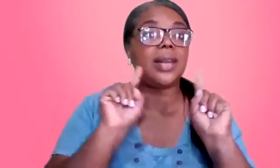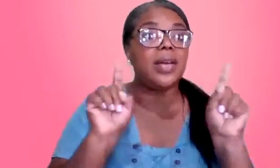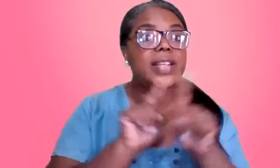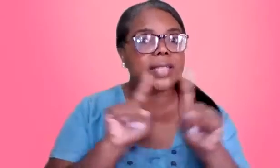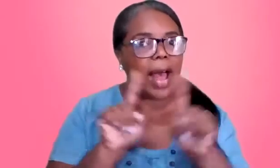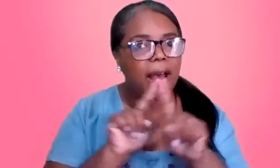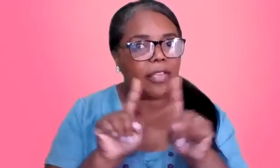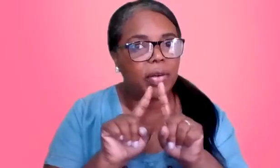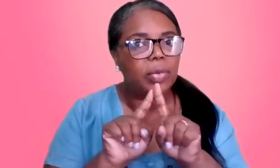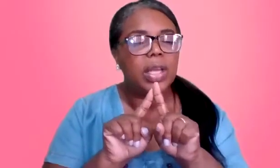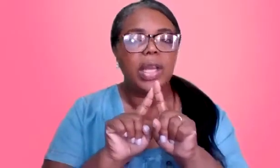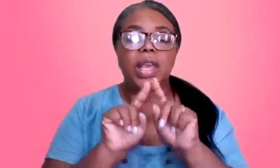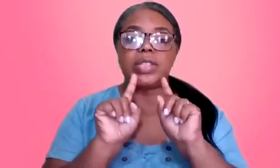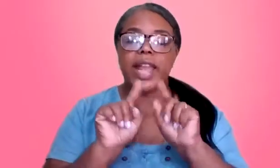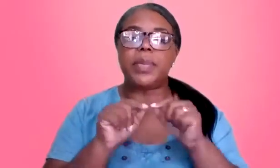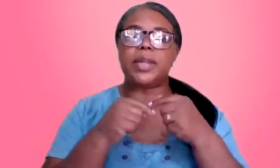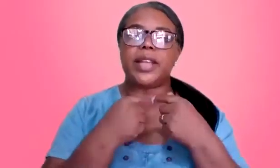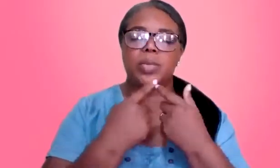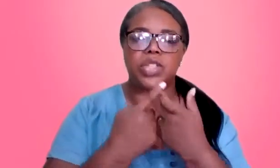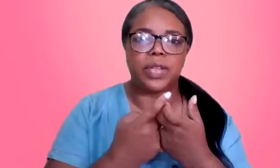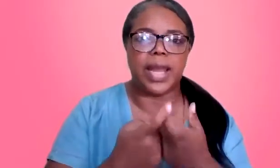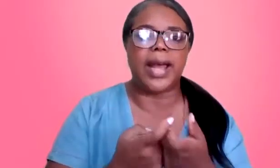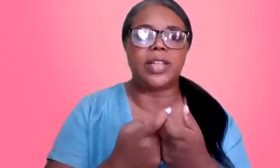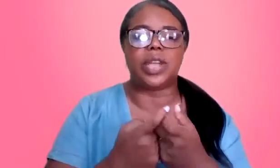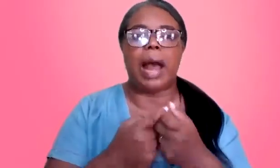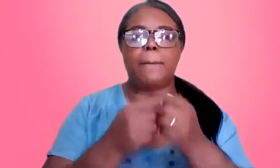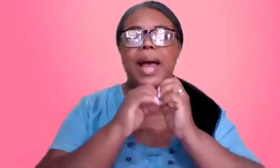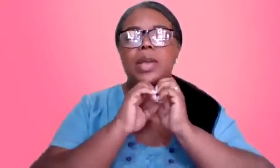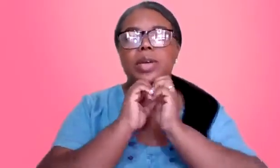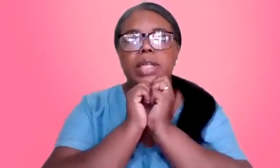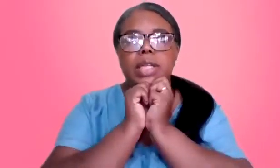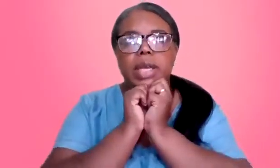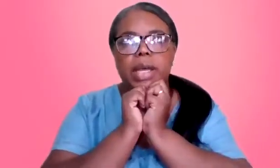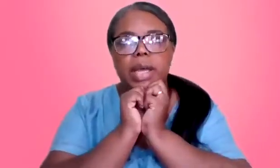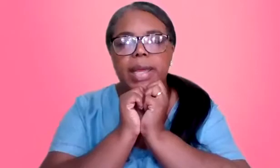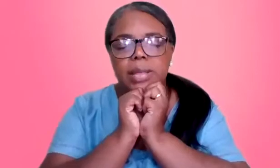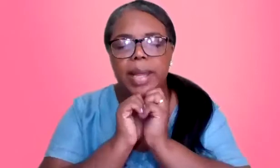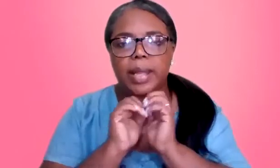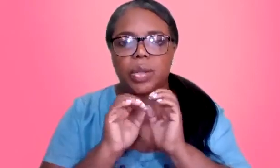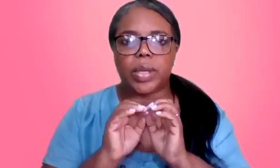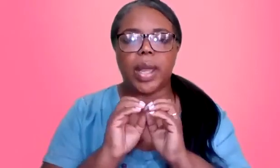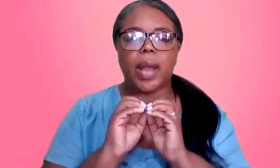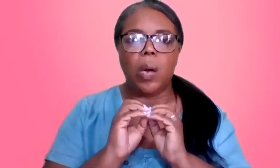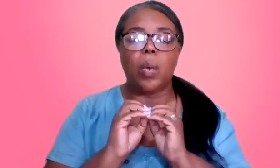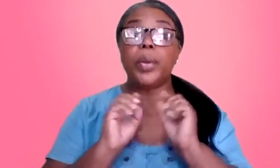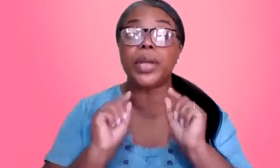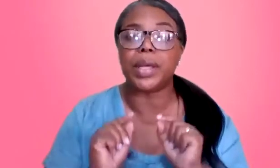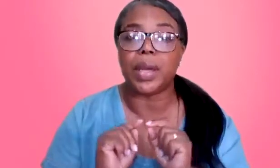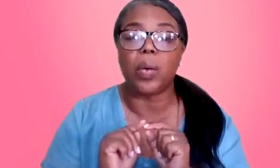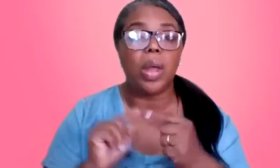não estavam, que eu sempre deixo uma atividade, a maioria esmagadora errou. Por que que errou?